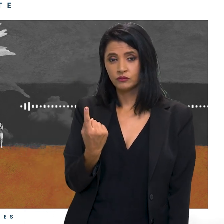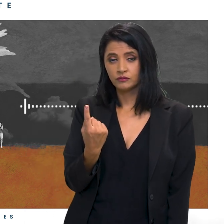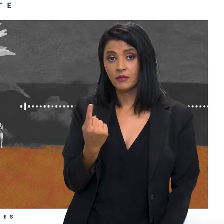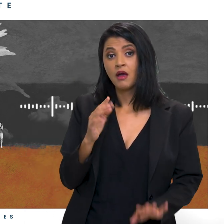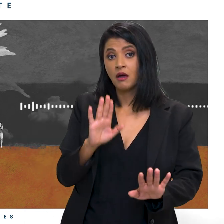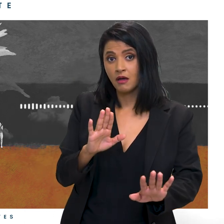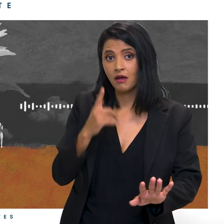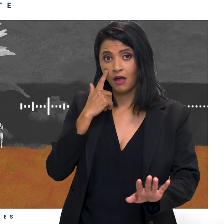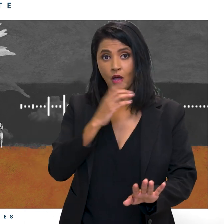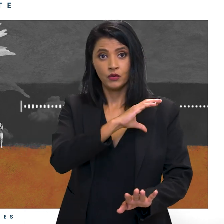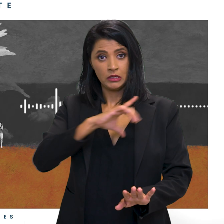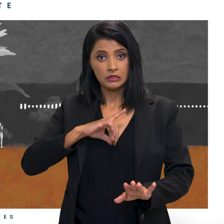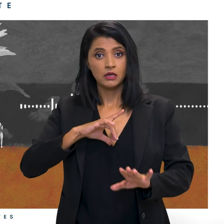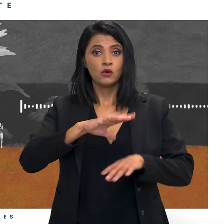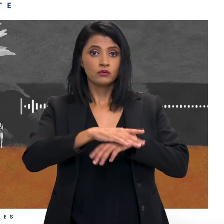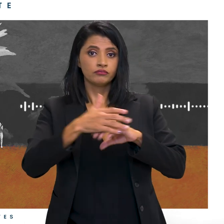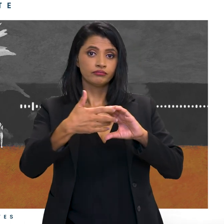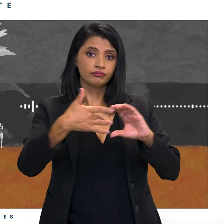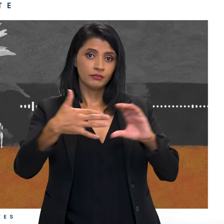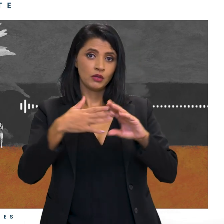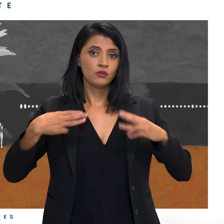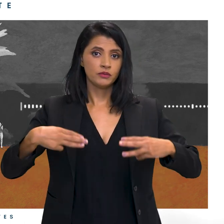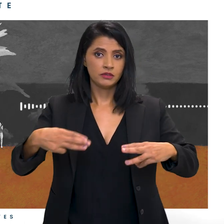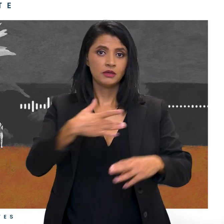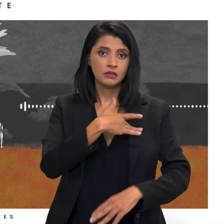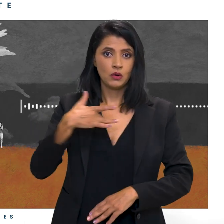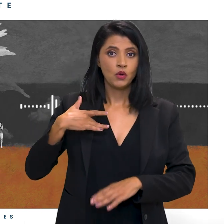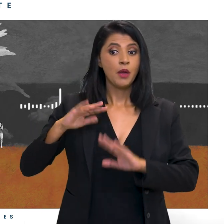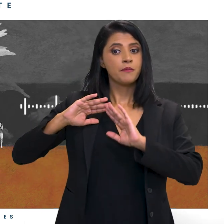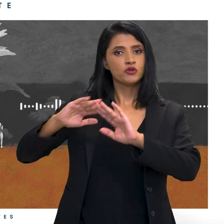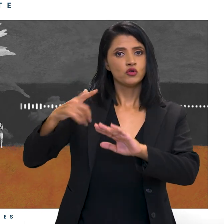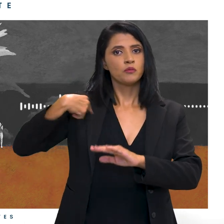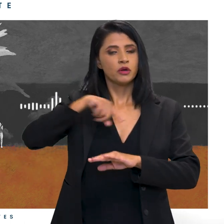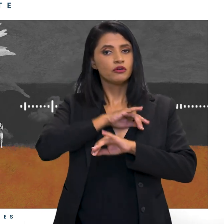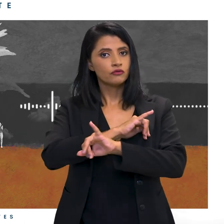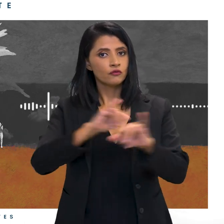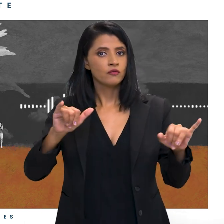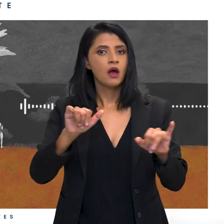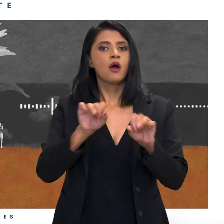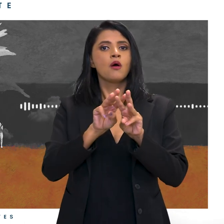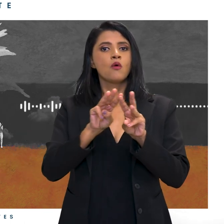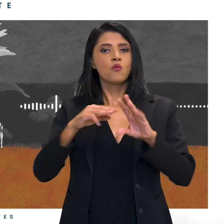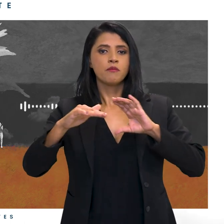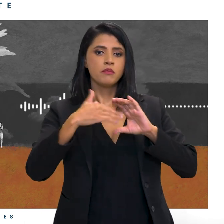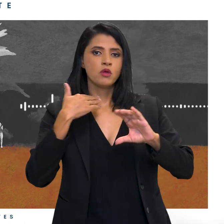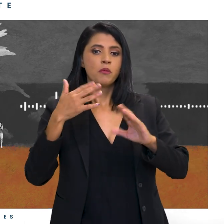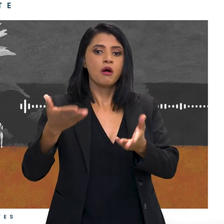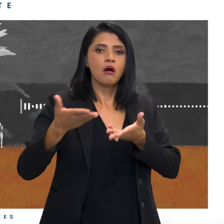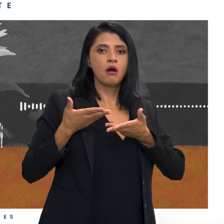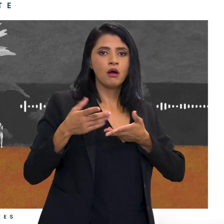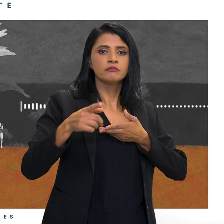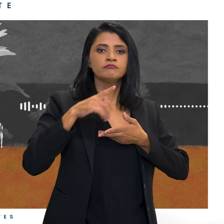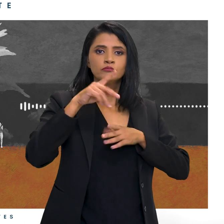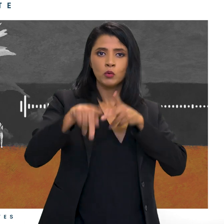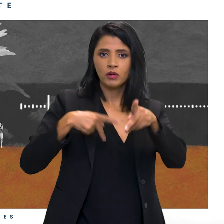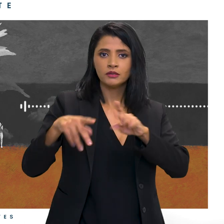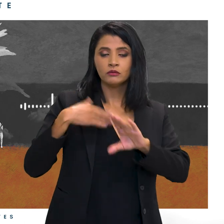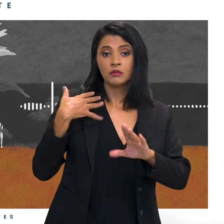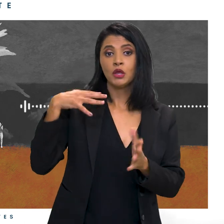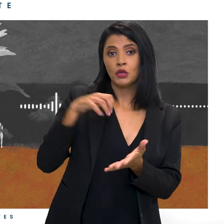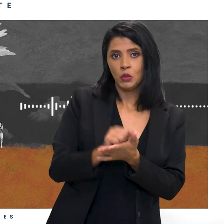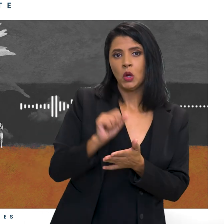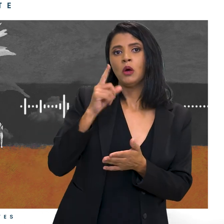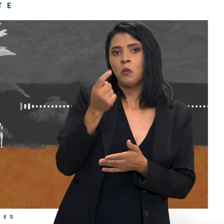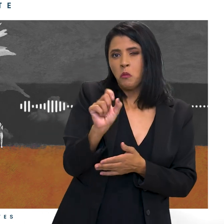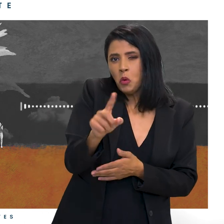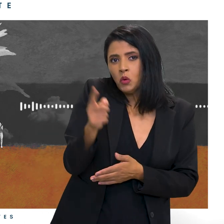61998621971. Ah, a Coordenação de Doenças Raras do Ministério da Saúde pediu para a gente divulgar um e-mail para receber as demandas da população. Anota